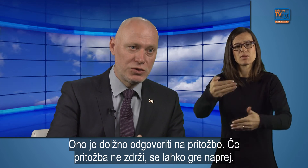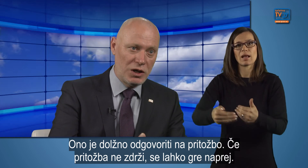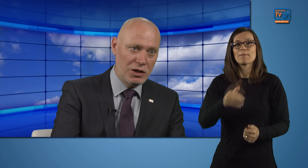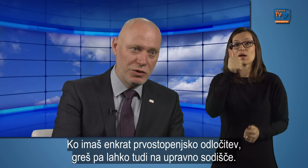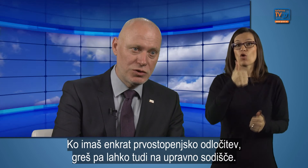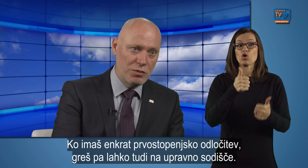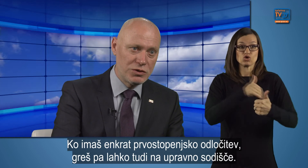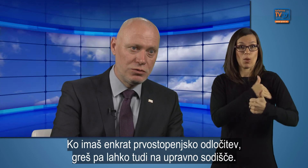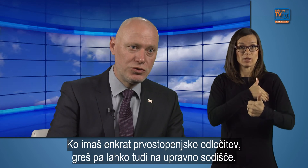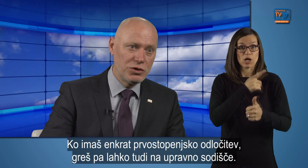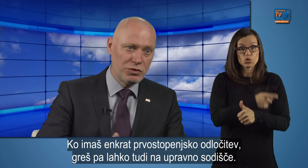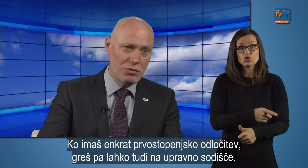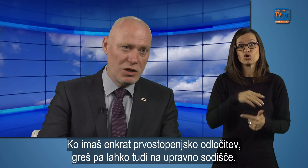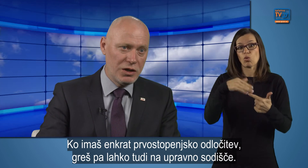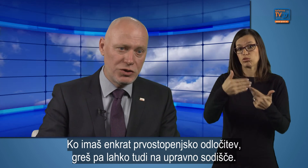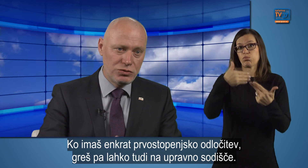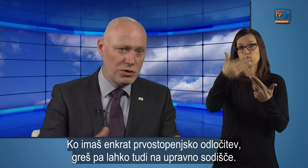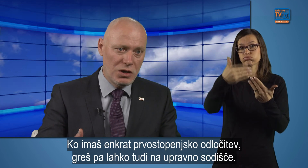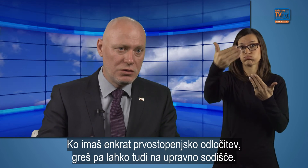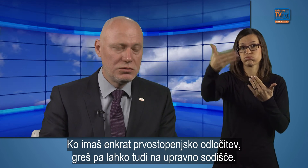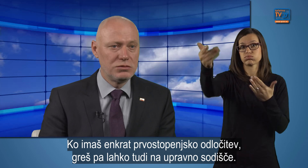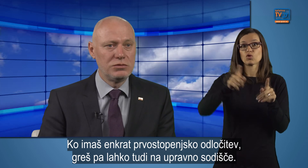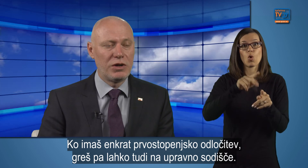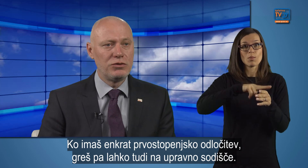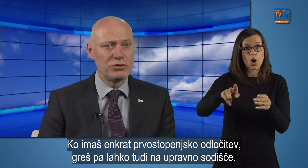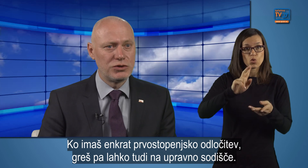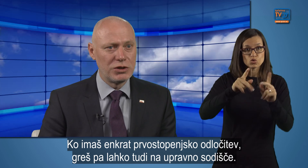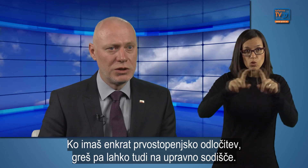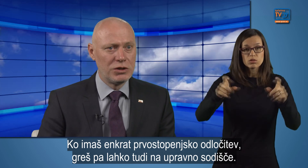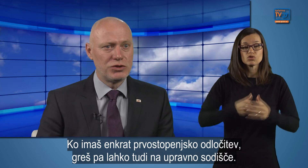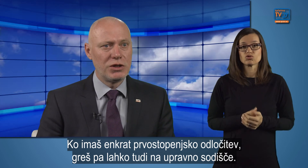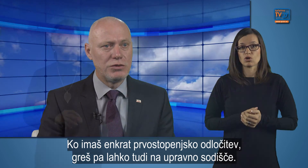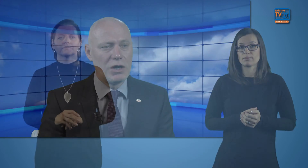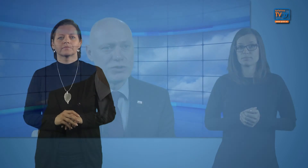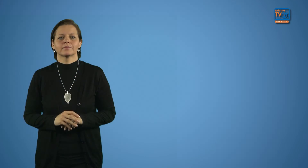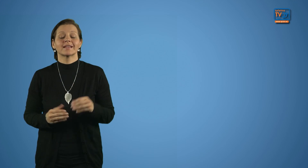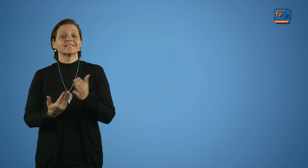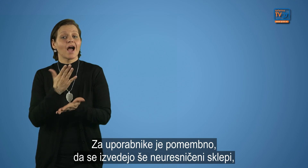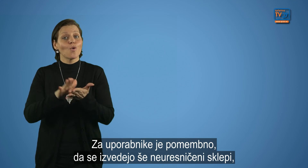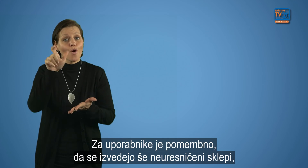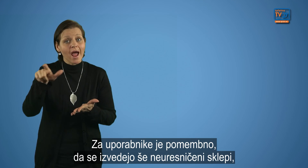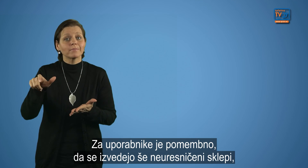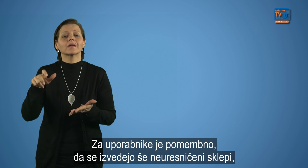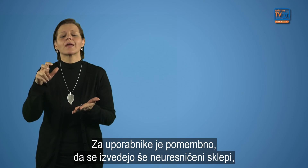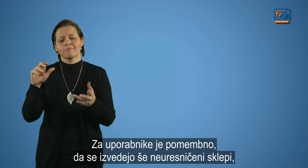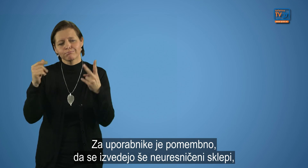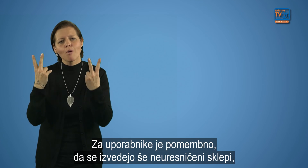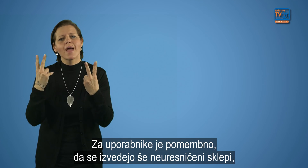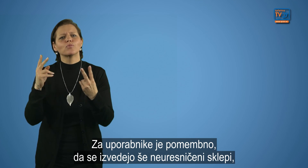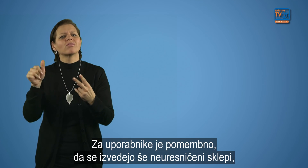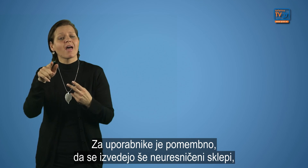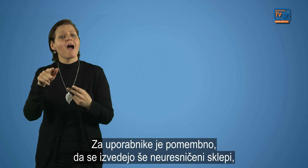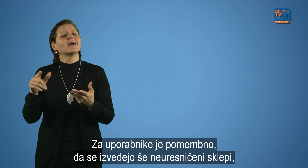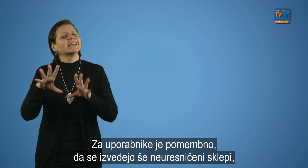Ker imaš enkrat prvostopenjsko odločitev, potem pa lahko greš tudi na upravno sodišče. Za uporabnike je pomembno,